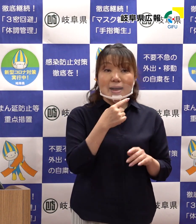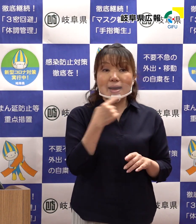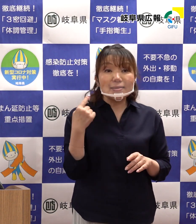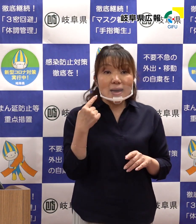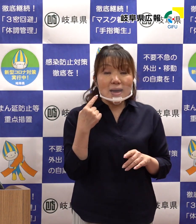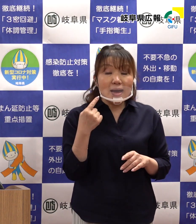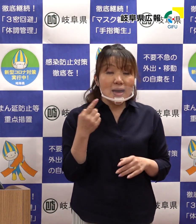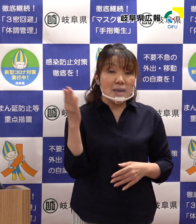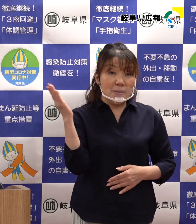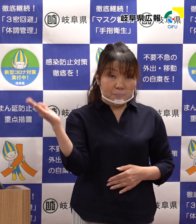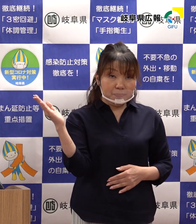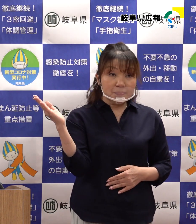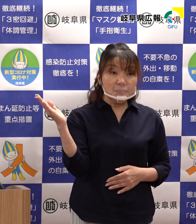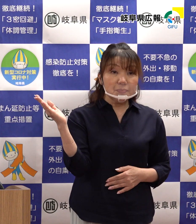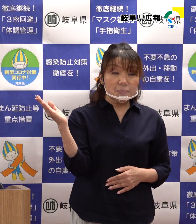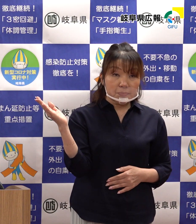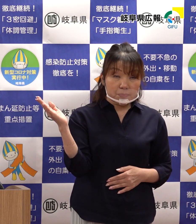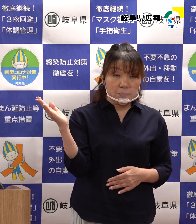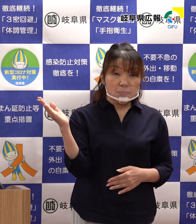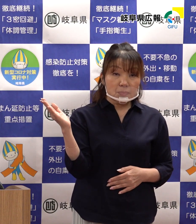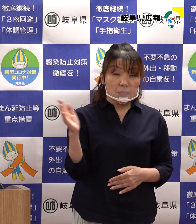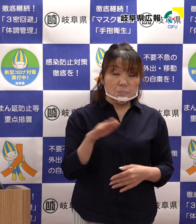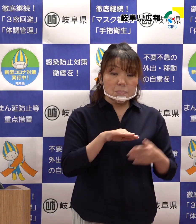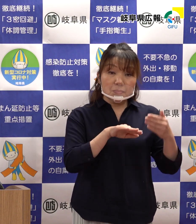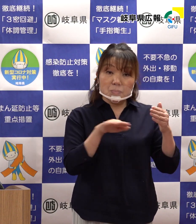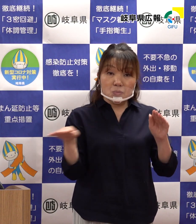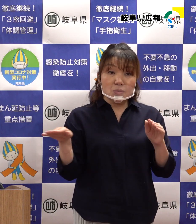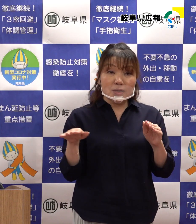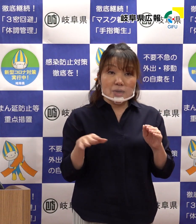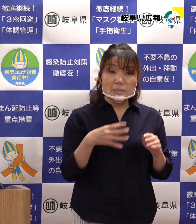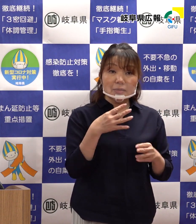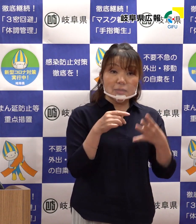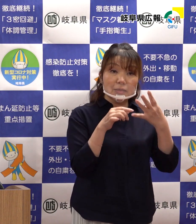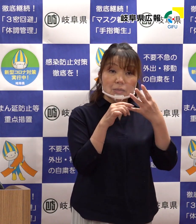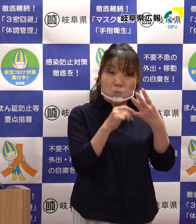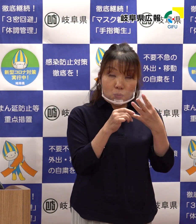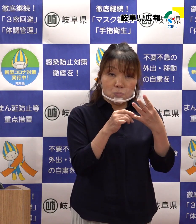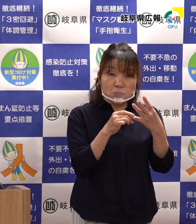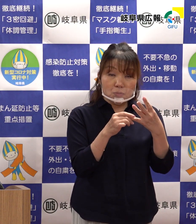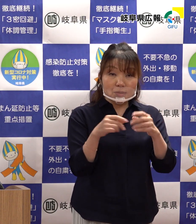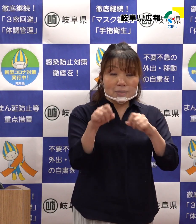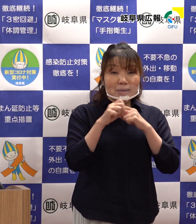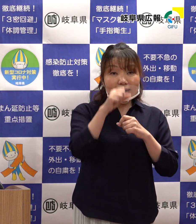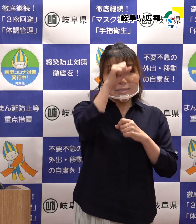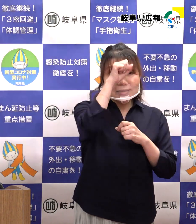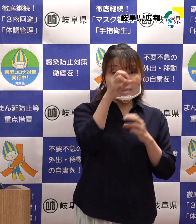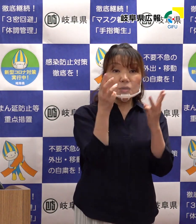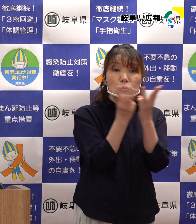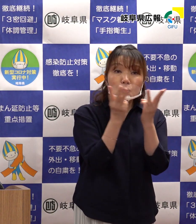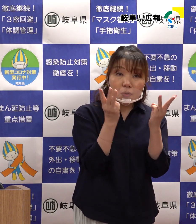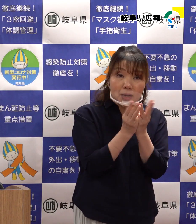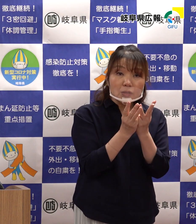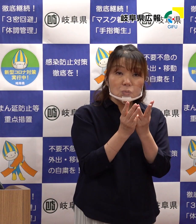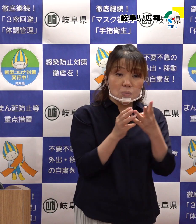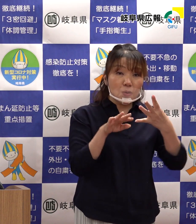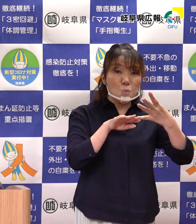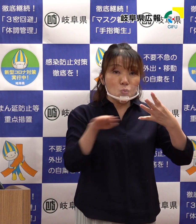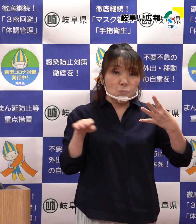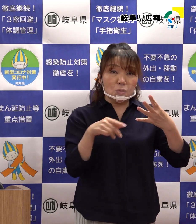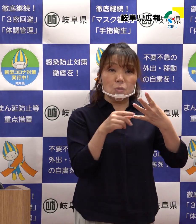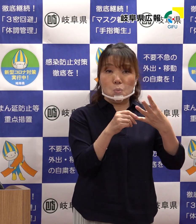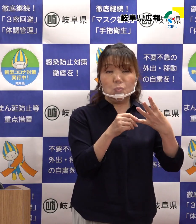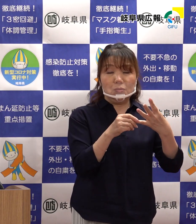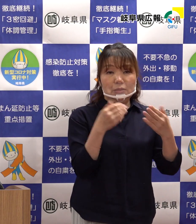ですね、フェーズ4に感染者の数としては、すでに達しておるということであ